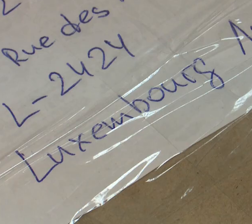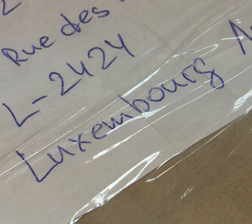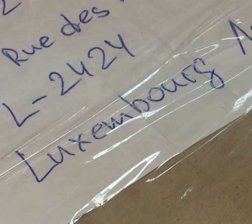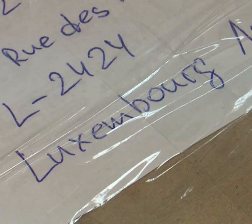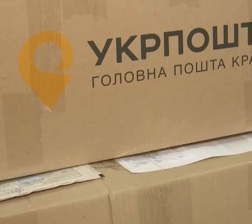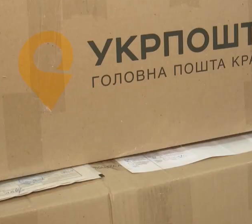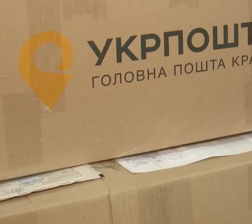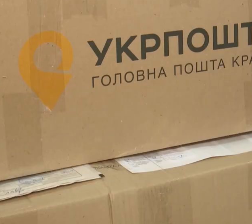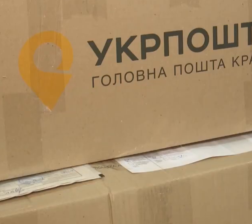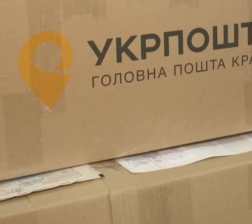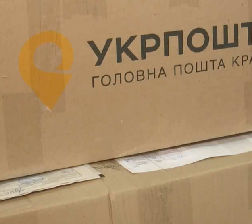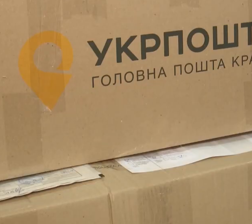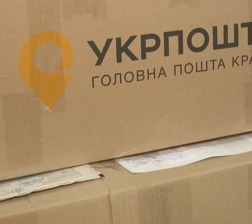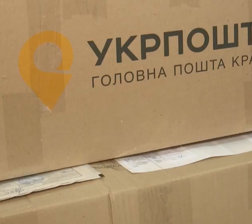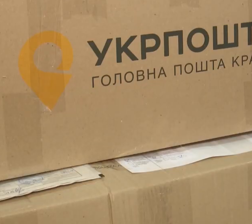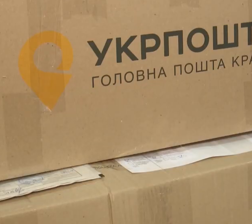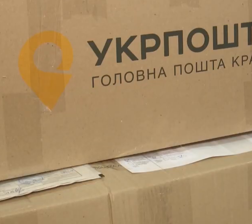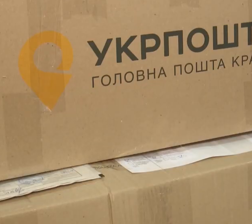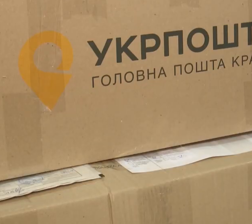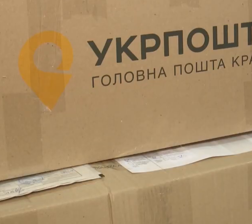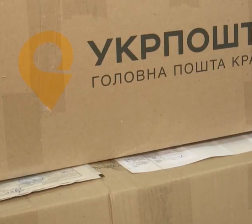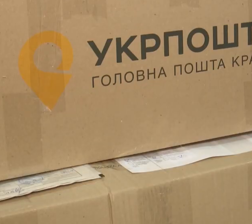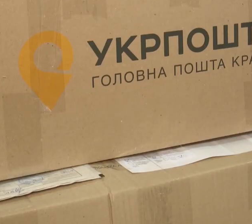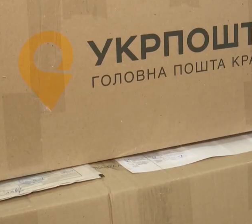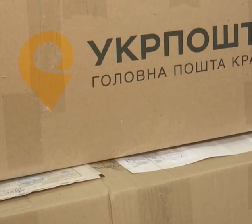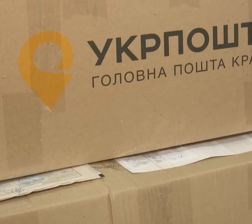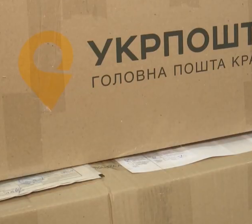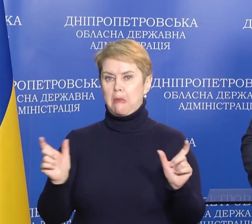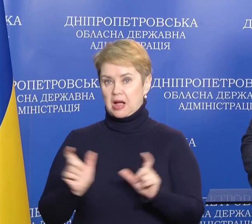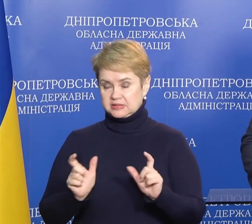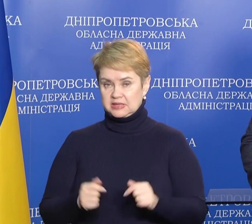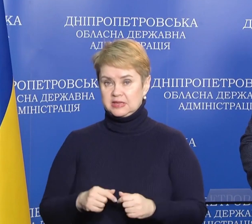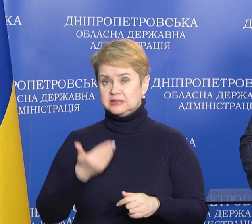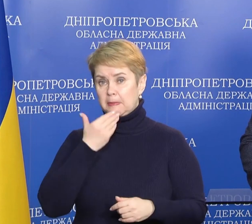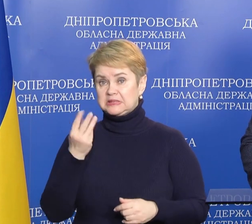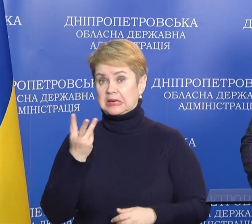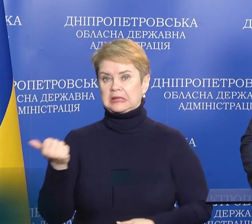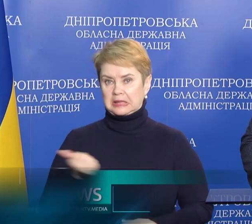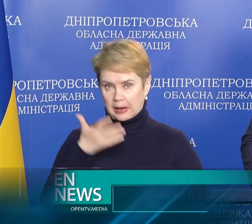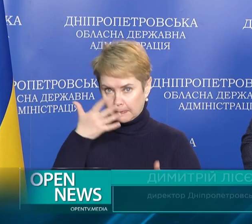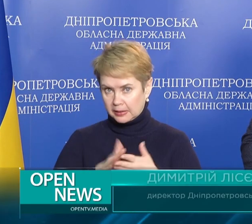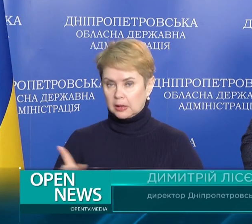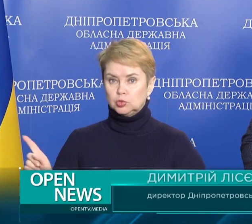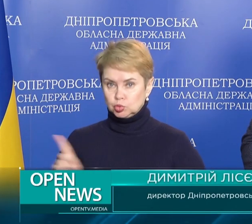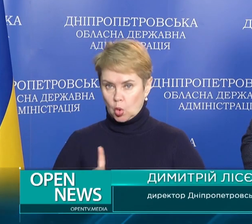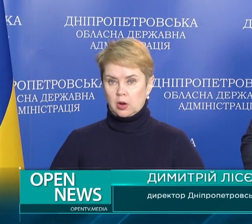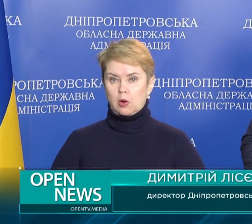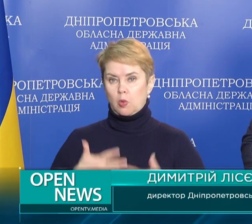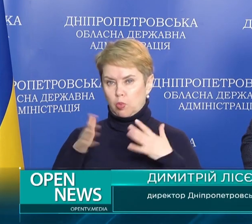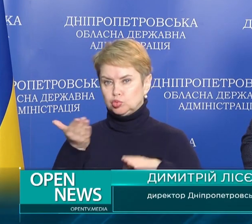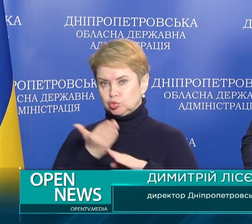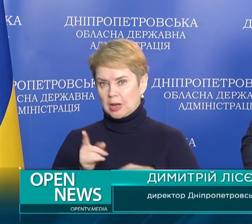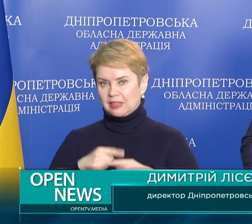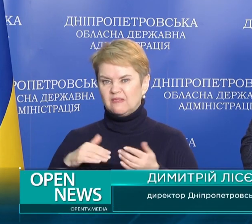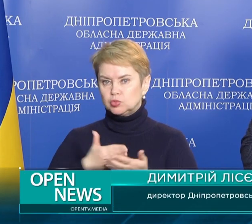курсують до населених пунктів, де немає аптек, банків, а лише маленькі продуктові ядки. За останні три тижні, зрозуміло, що більша